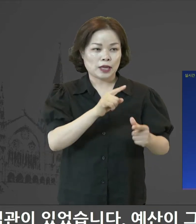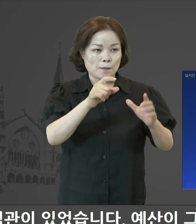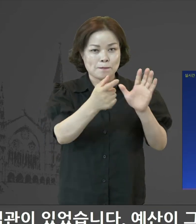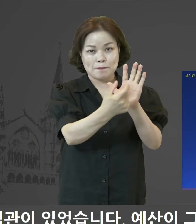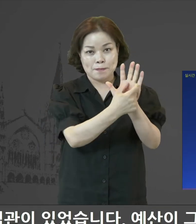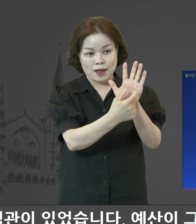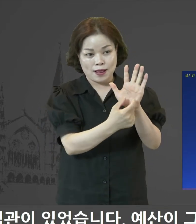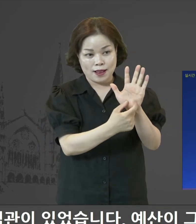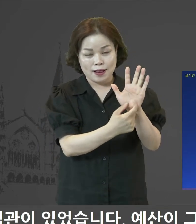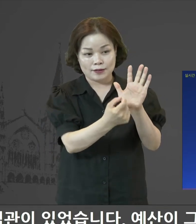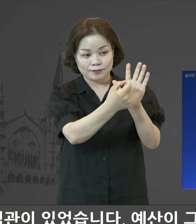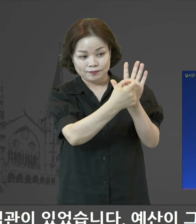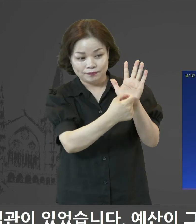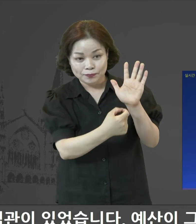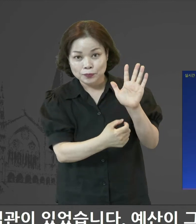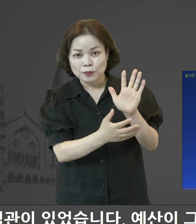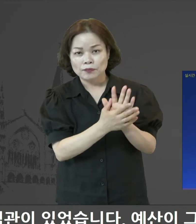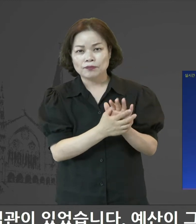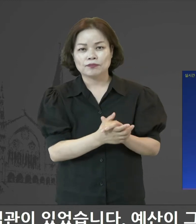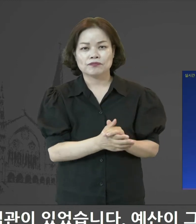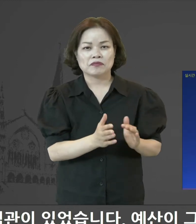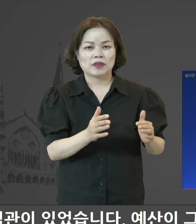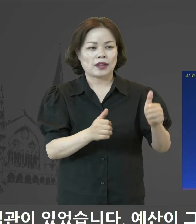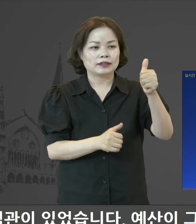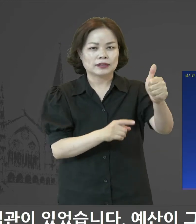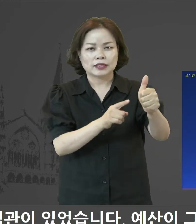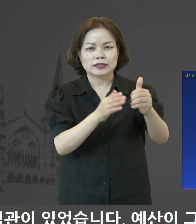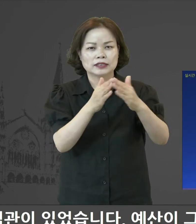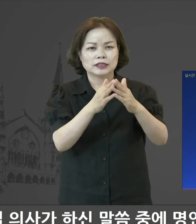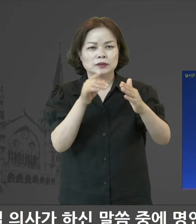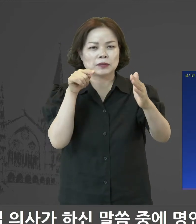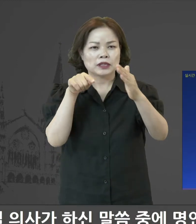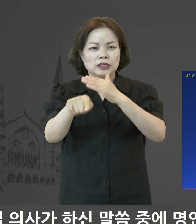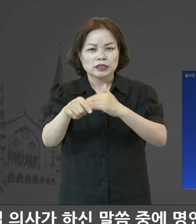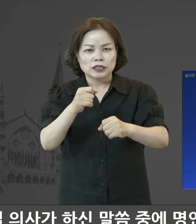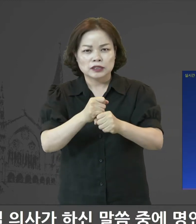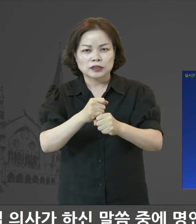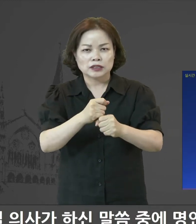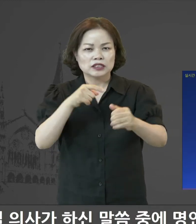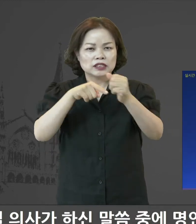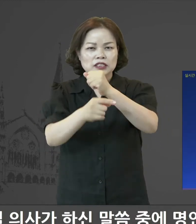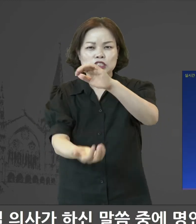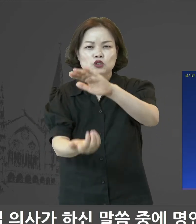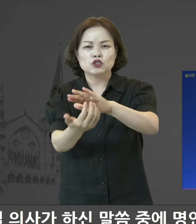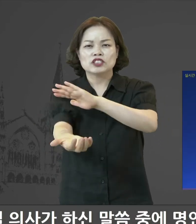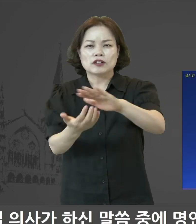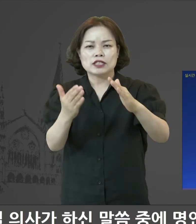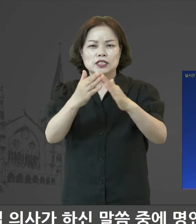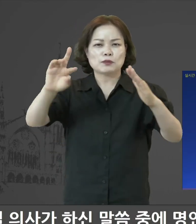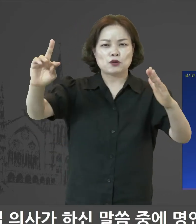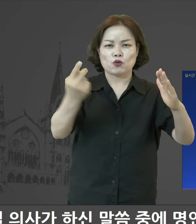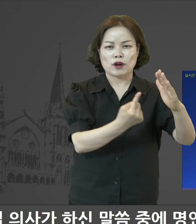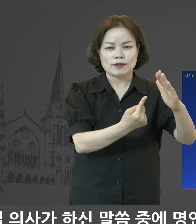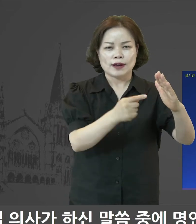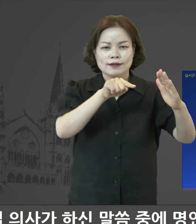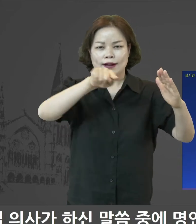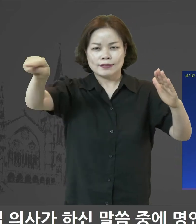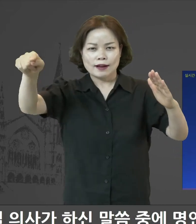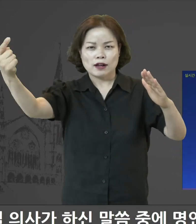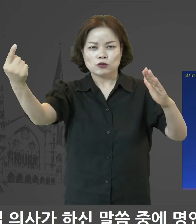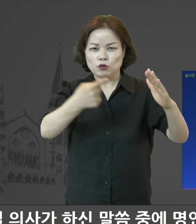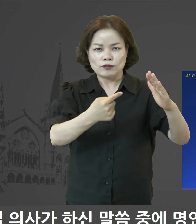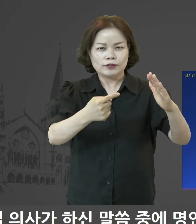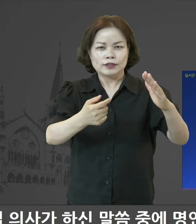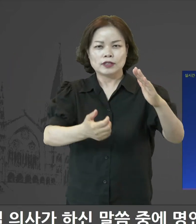있는데 이런 얘기예요. 사내 대장부는 집을 나가 뜻을 이루기 전에는 돌아오지 않는다. 이 아주 결연한